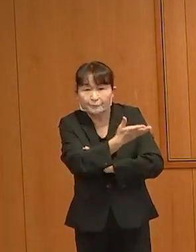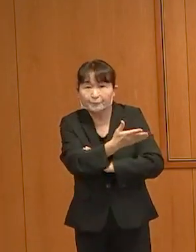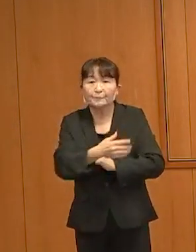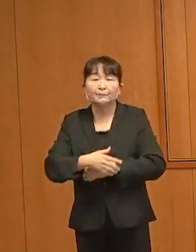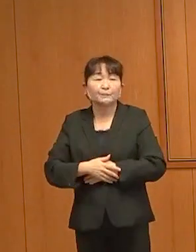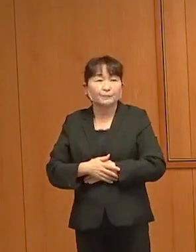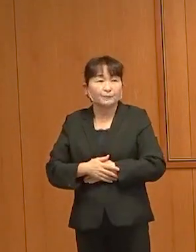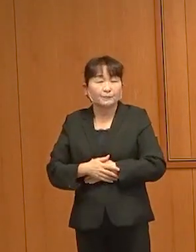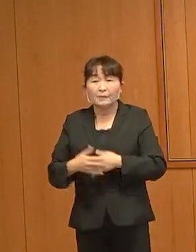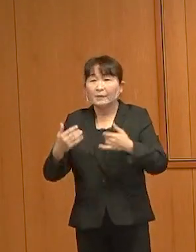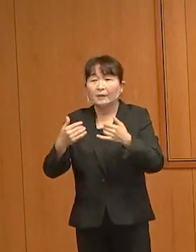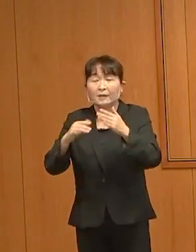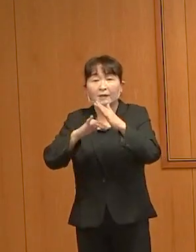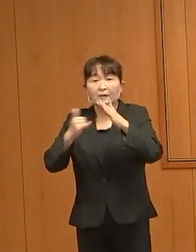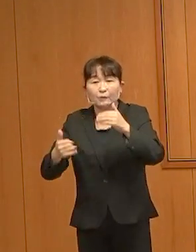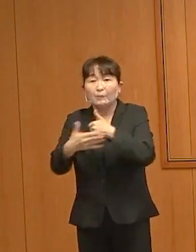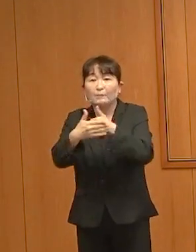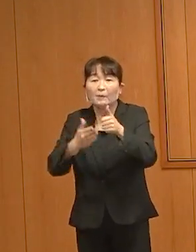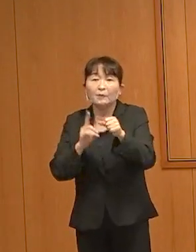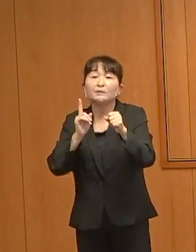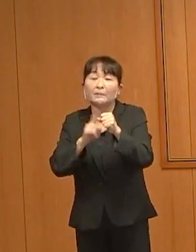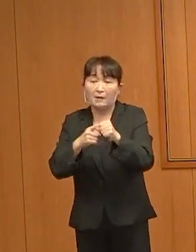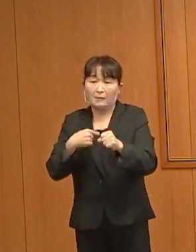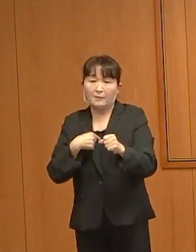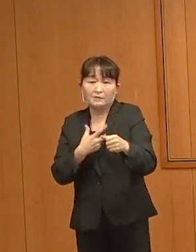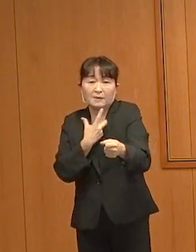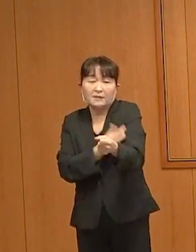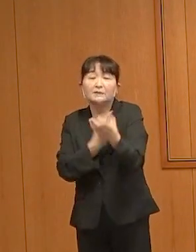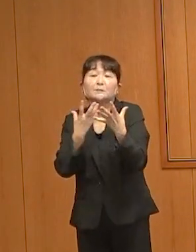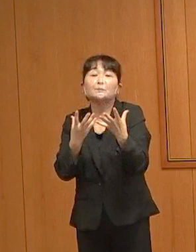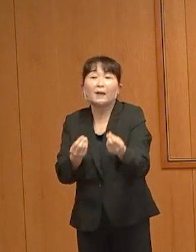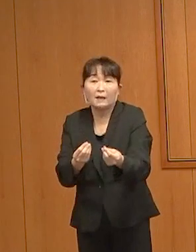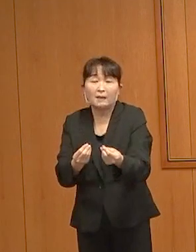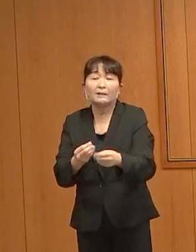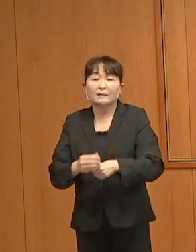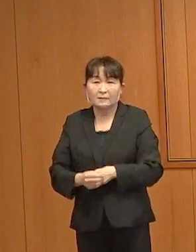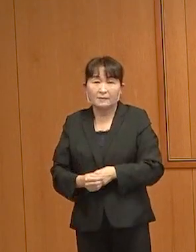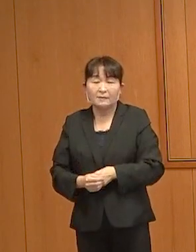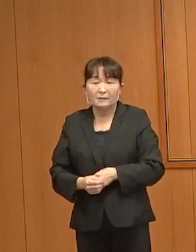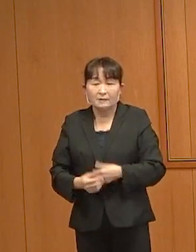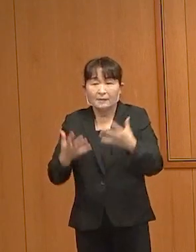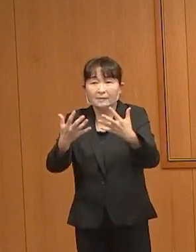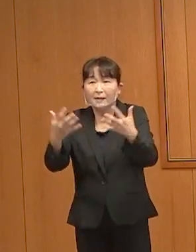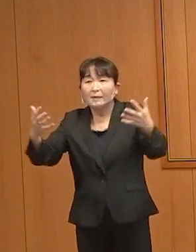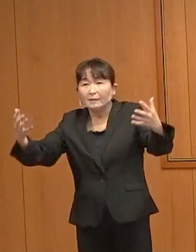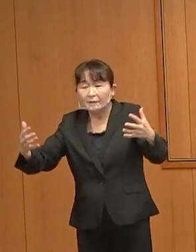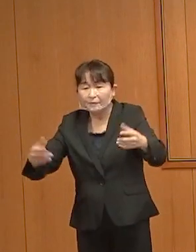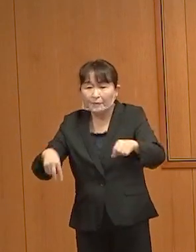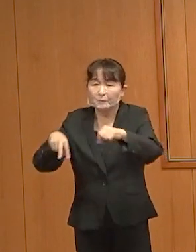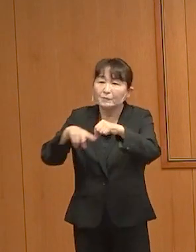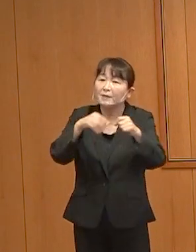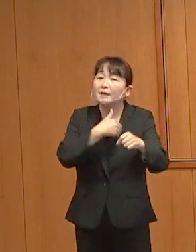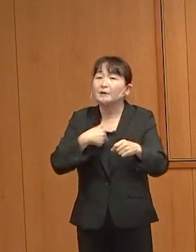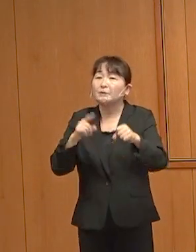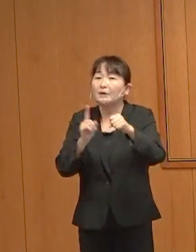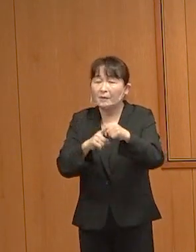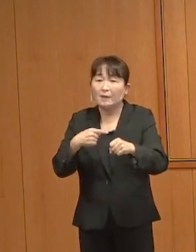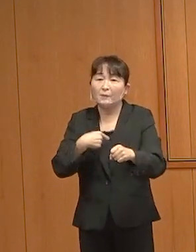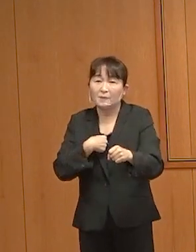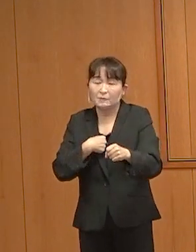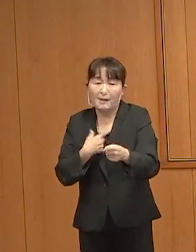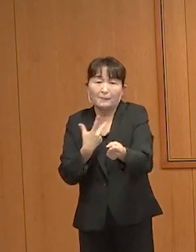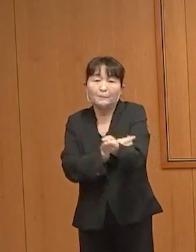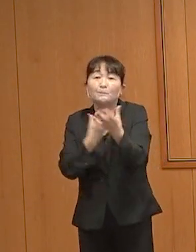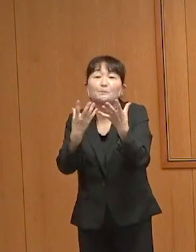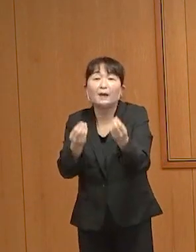家族を守るため、だから私は接種しました。大歓声の前でプレーするため、だから私は接種